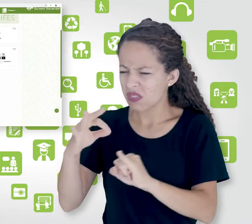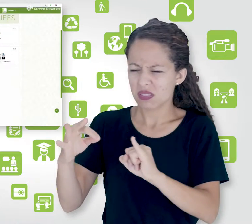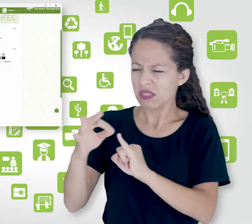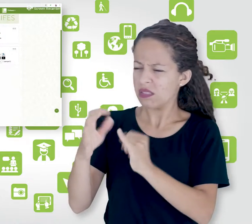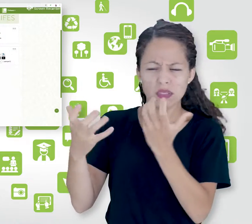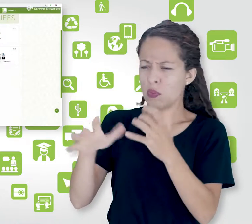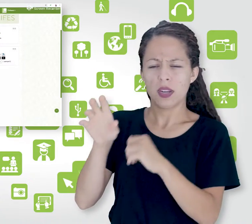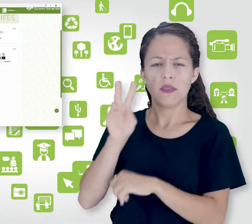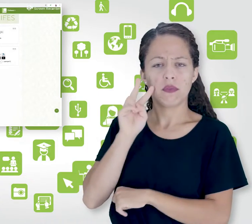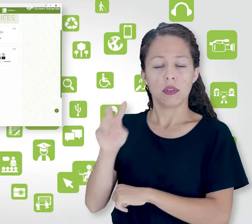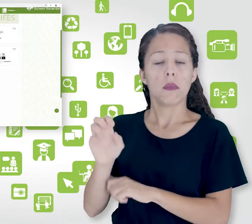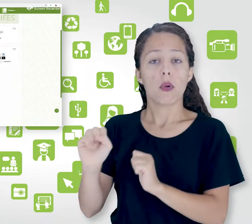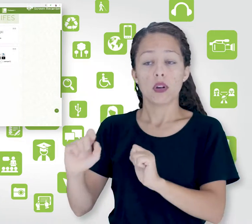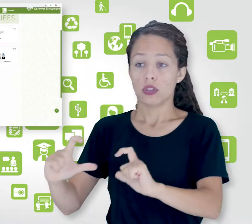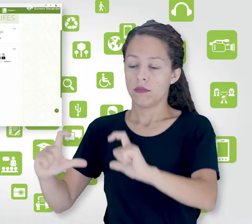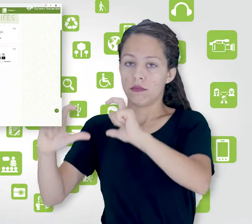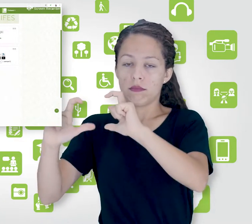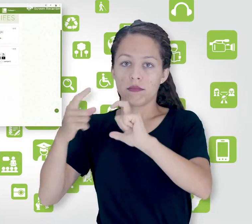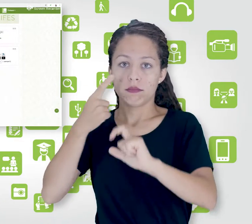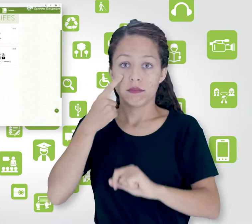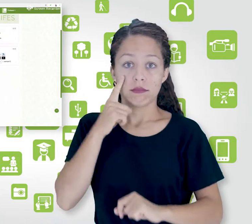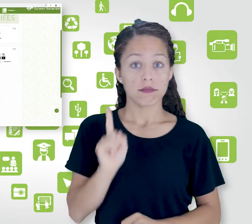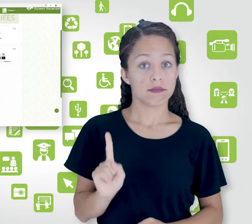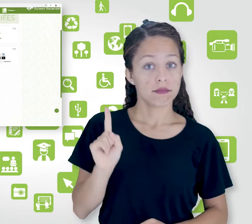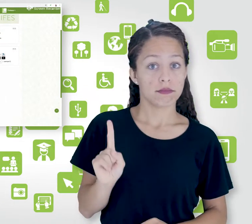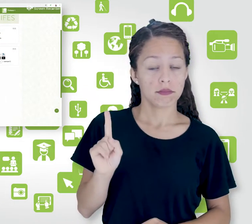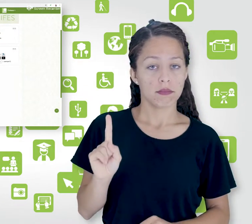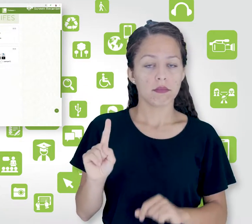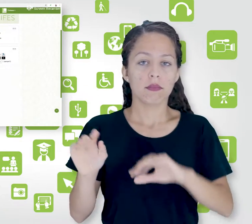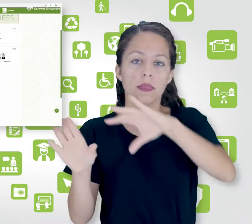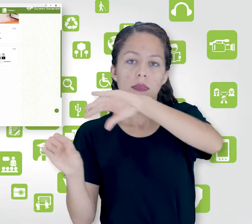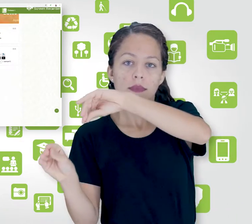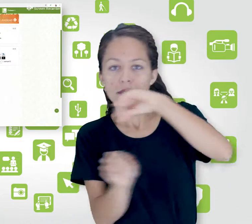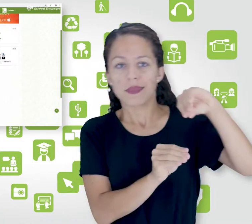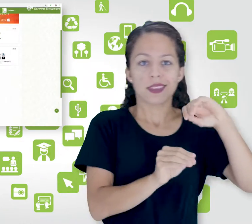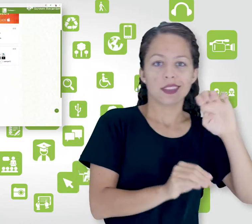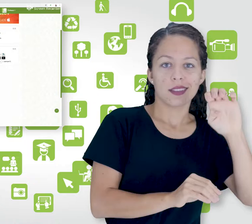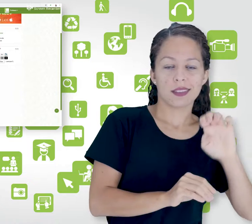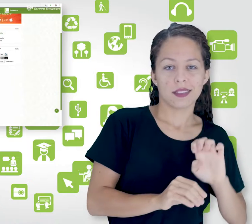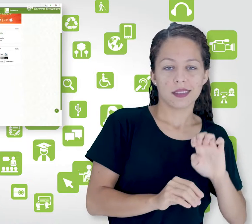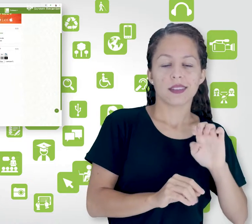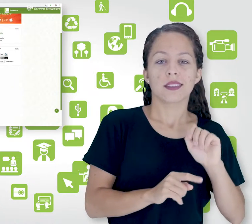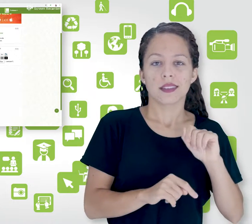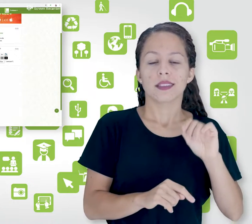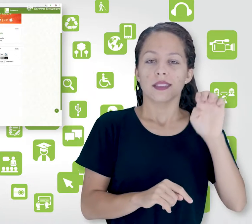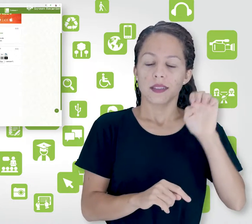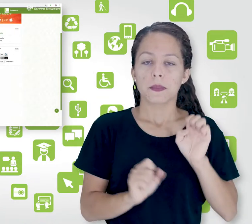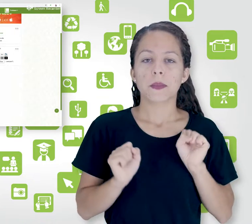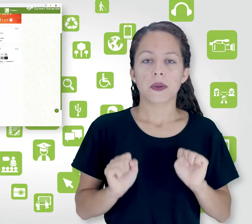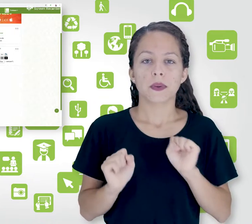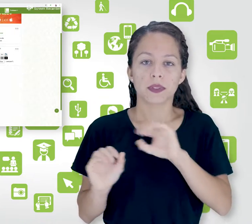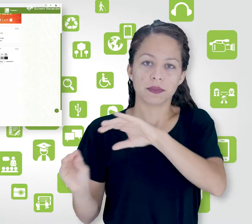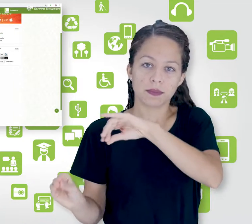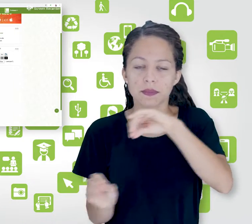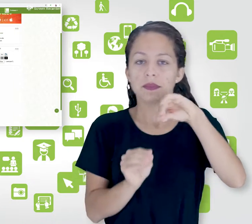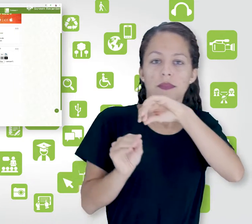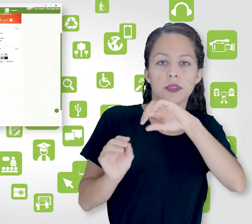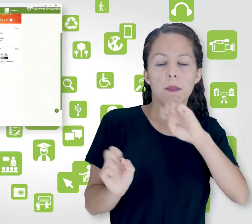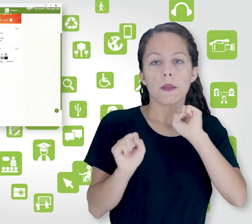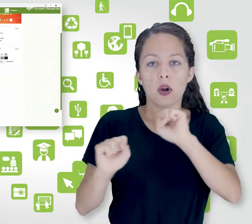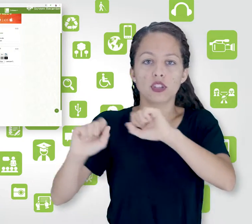uso notícia se fiz não quero ver então você pode clicando nesse ícone aqui ó jogar ele para a esquerda e ele vem para cá ela